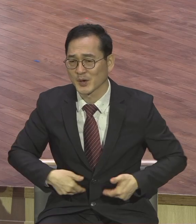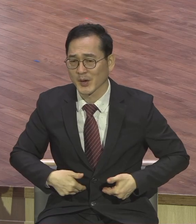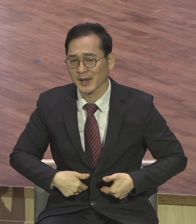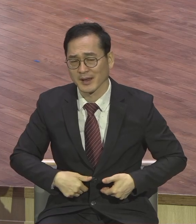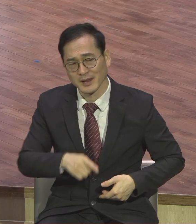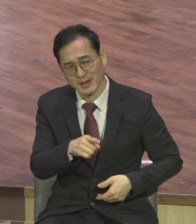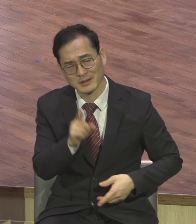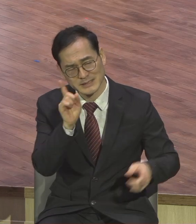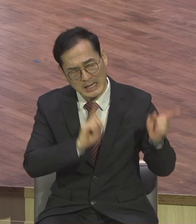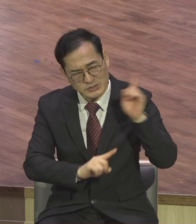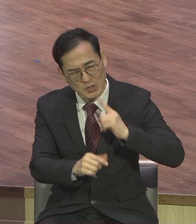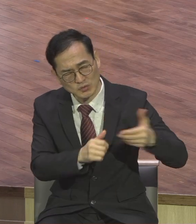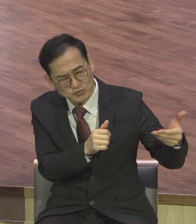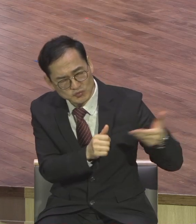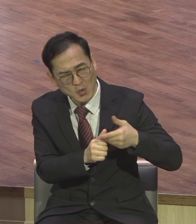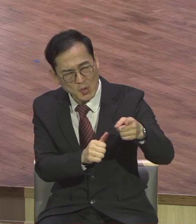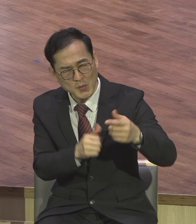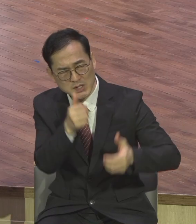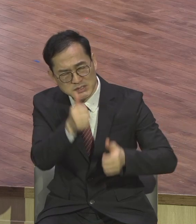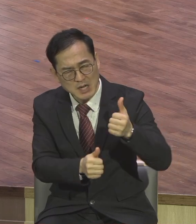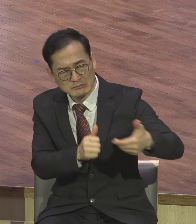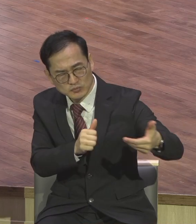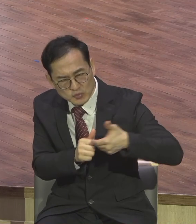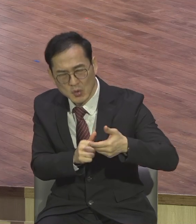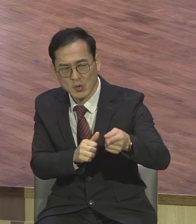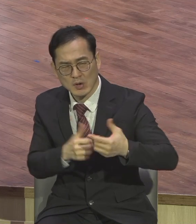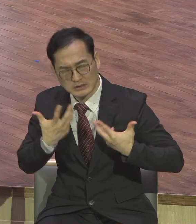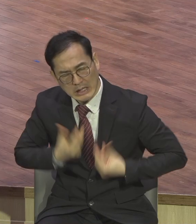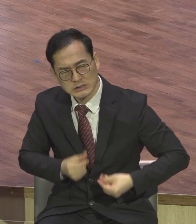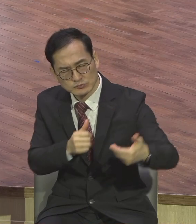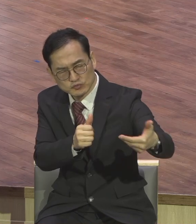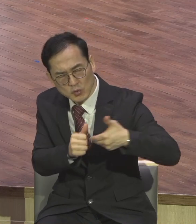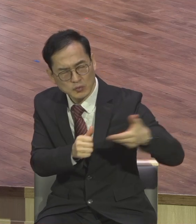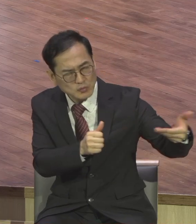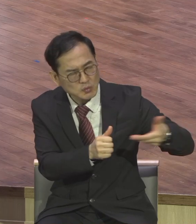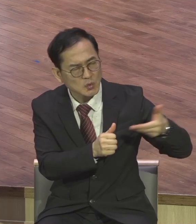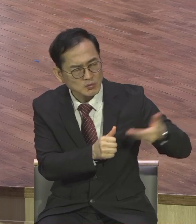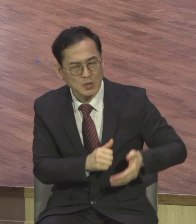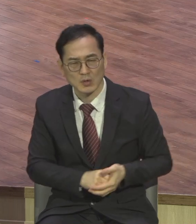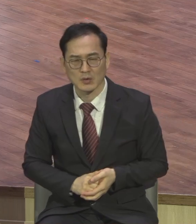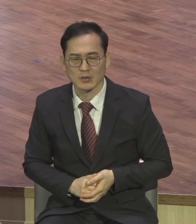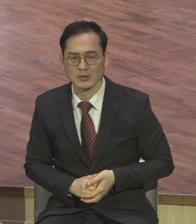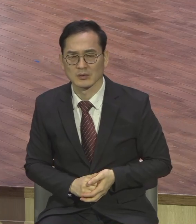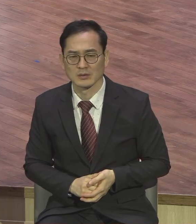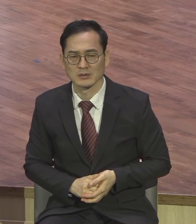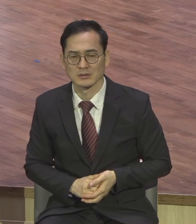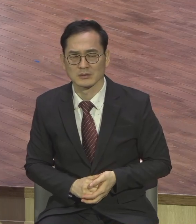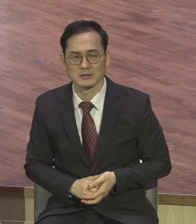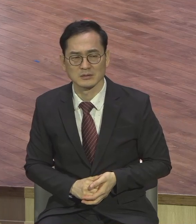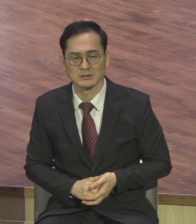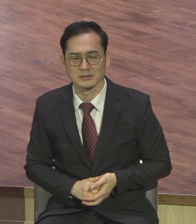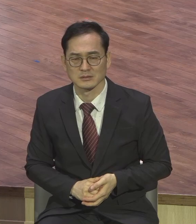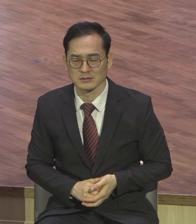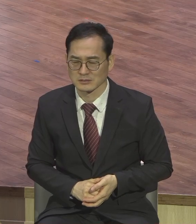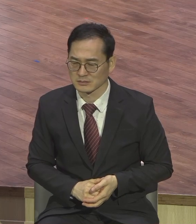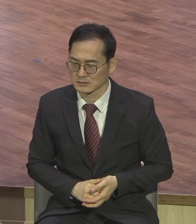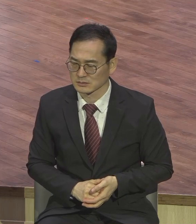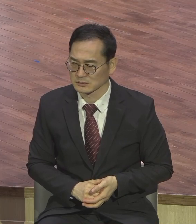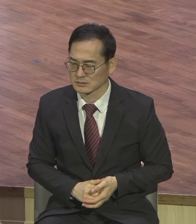상처받았다, 시험 들었다, 낙심한다, 뭐 힘 빠졌다, 그 왜 그러시면, 아, 저 사람 아직 답이 안 났구나.